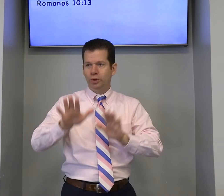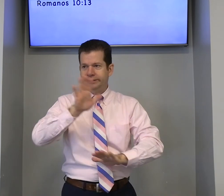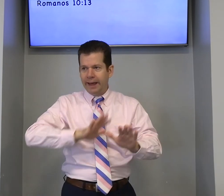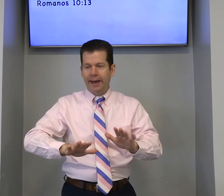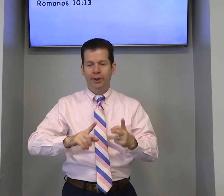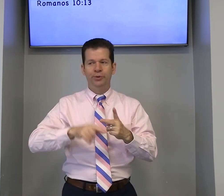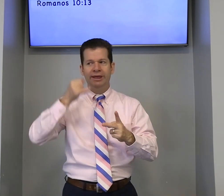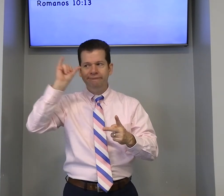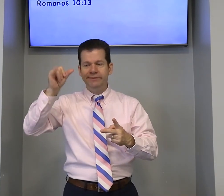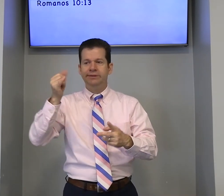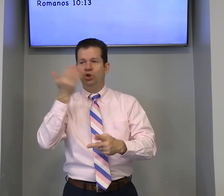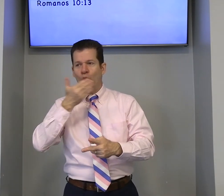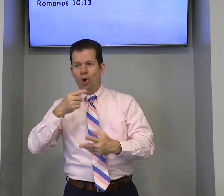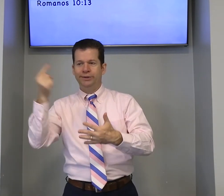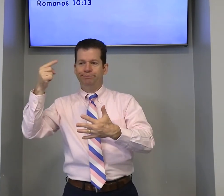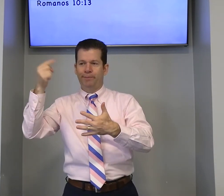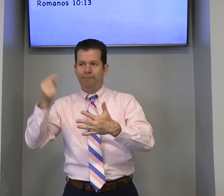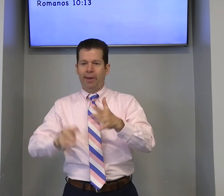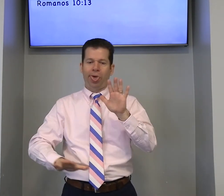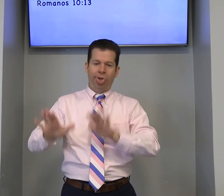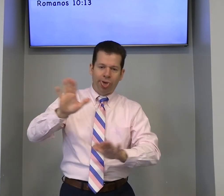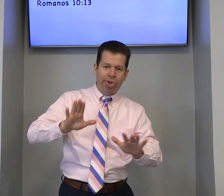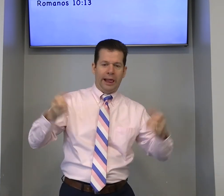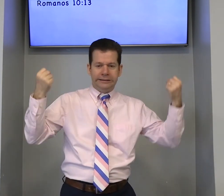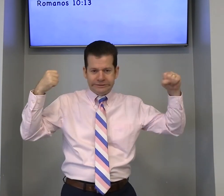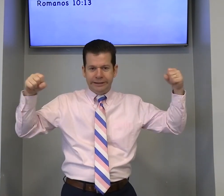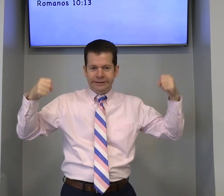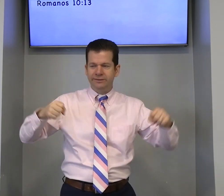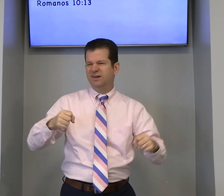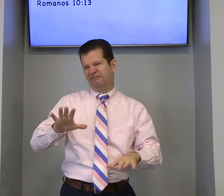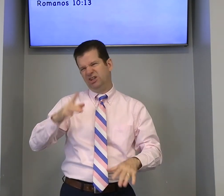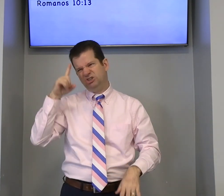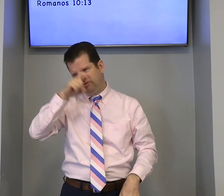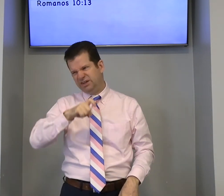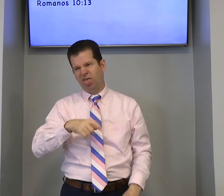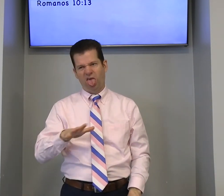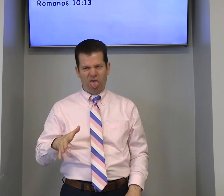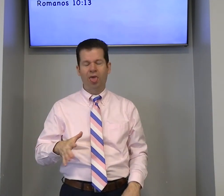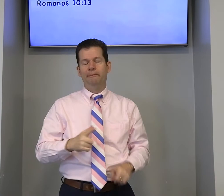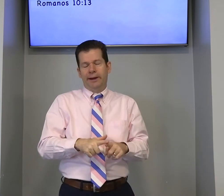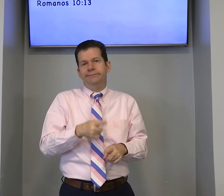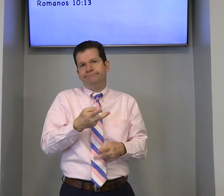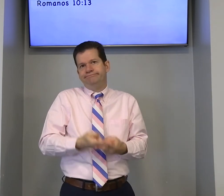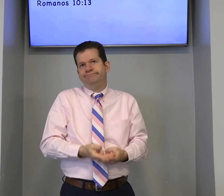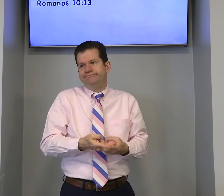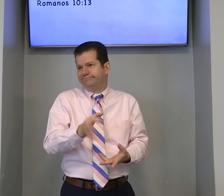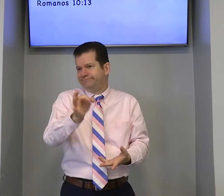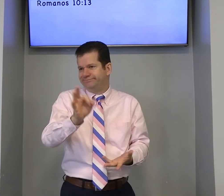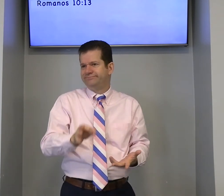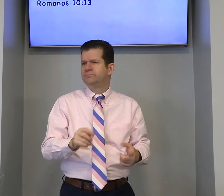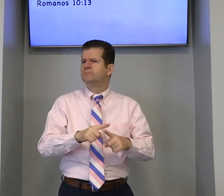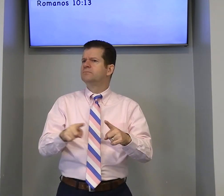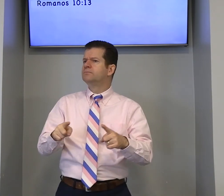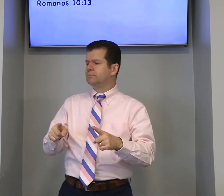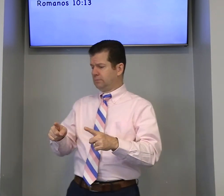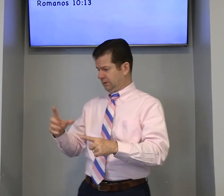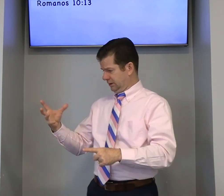Comer certo, cuidar, evitar doce, fazer exercícios, às vezes difícil, mas você